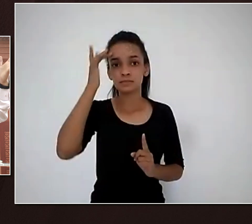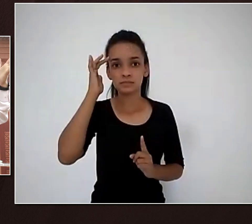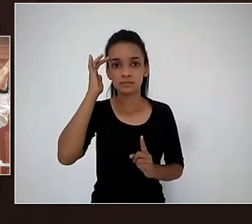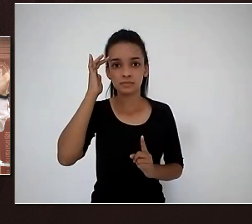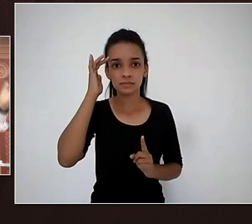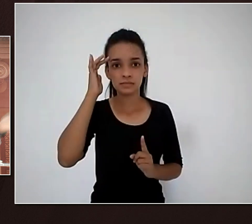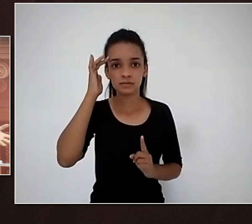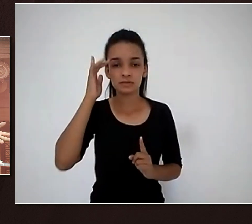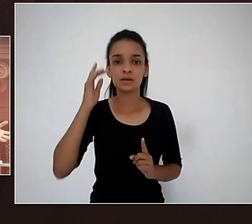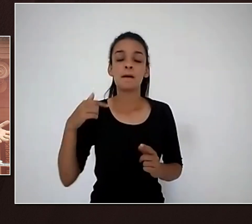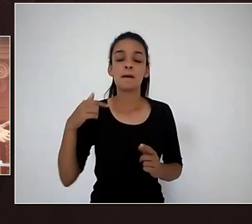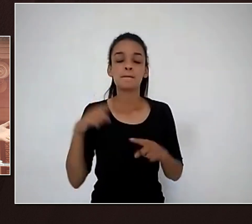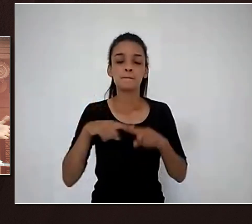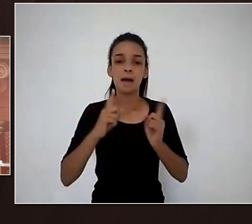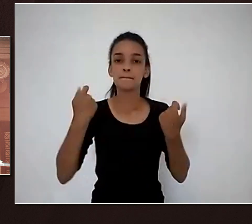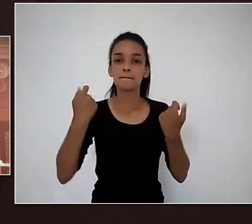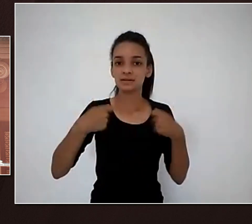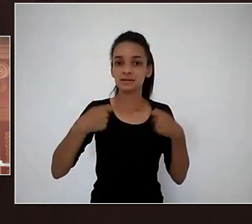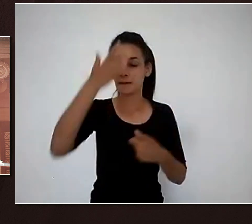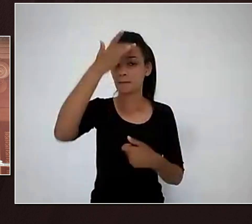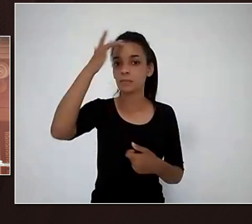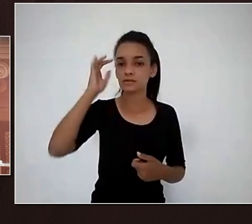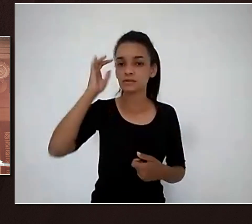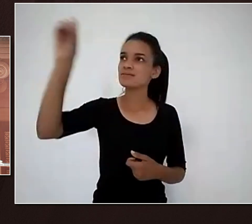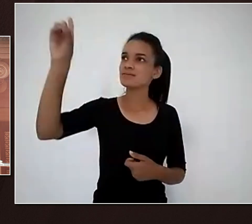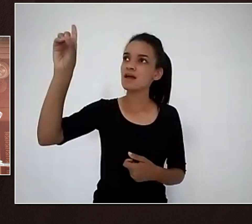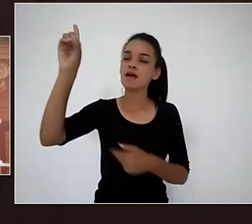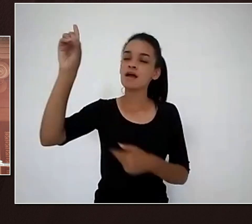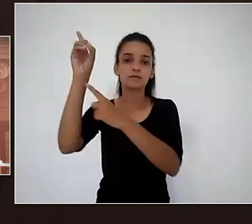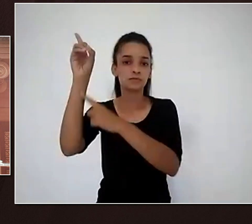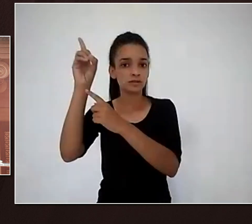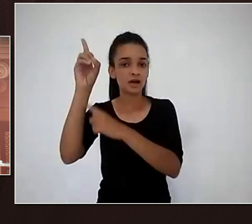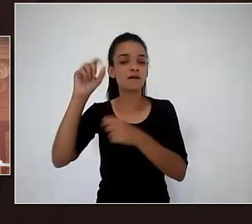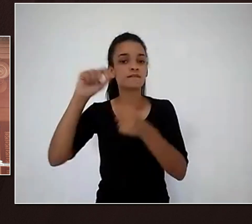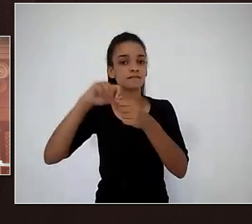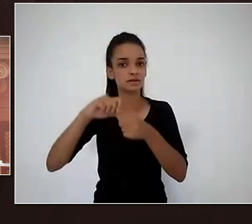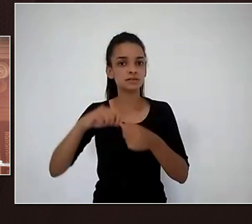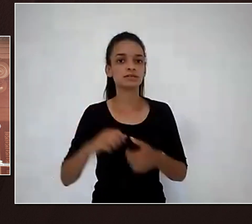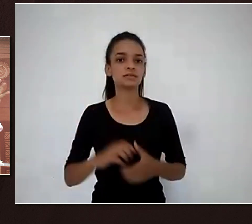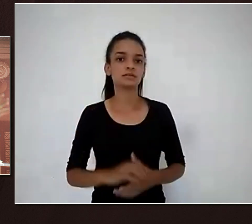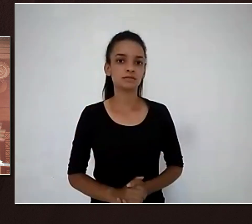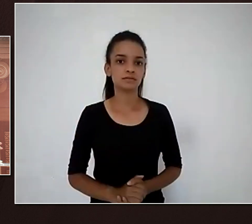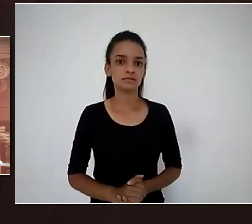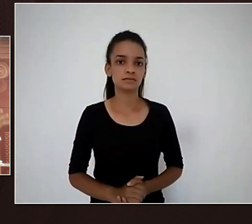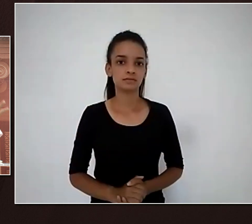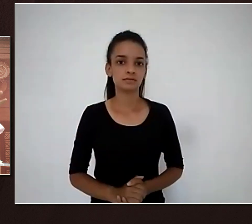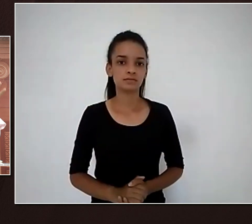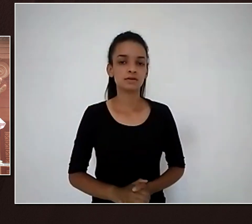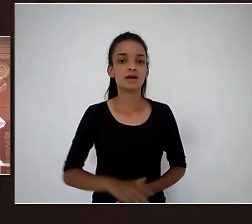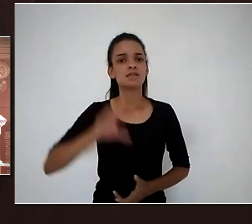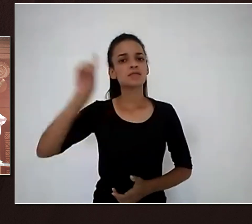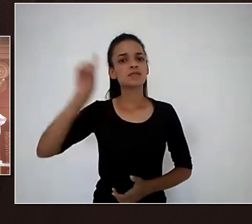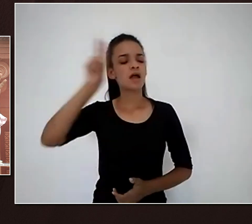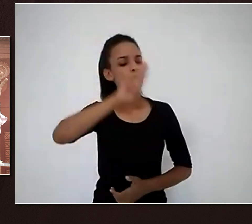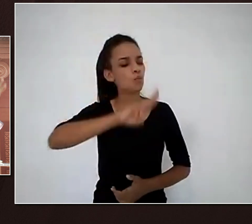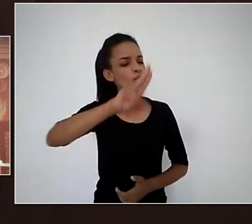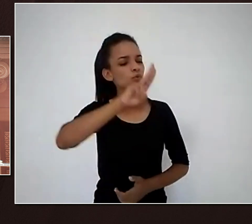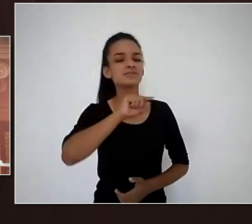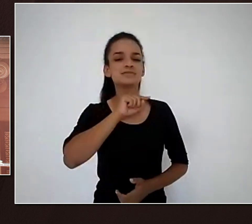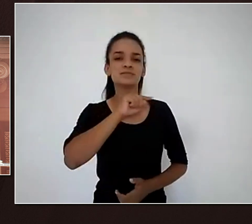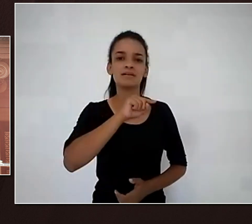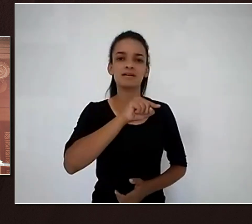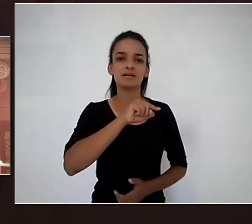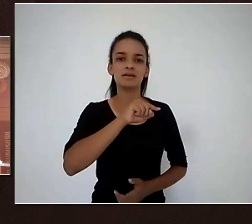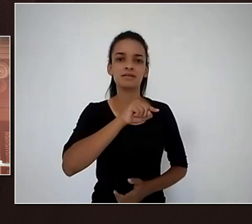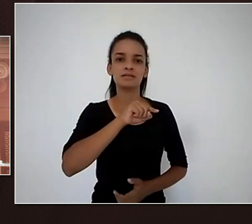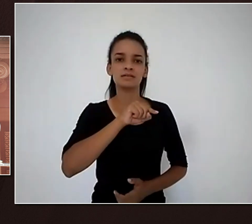ontem, graças a Deus, né, muitos foram usados por Deus como esses canais, e a vontade de Deus pôde ser feita